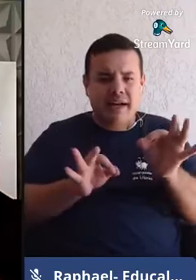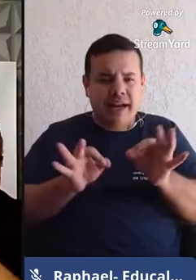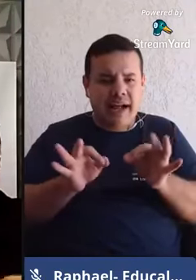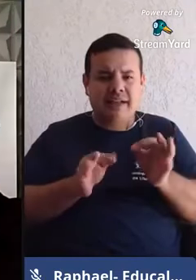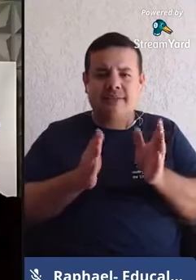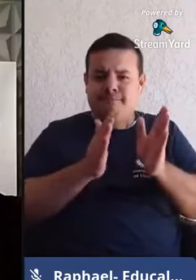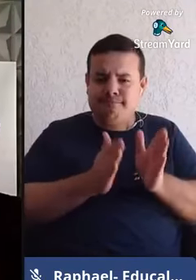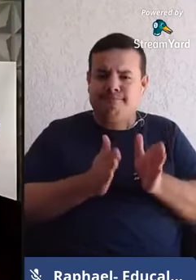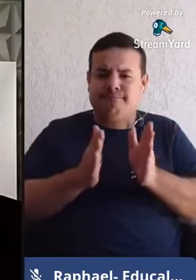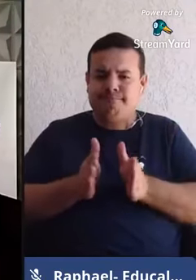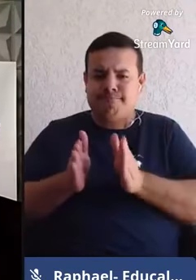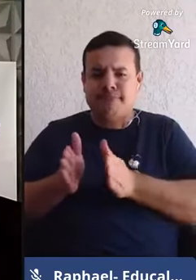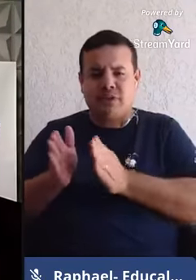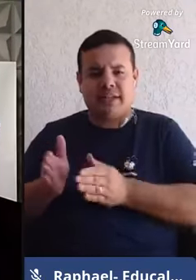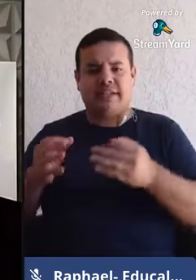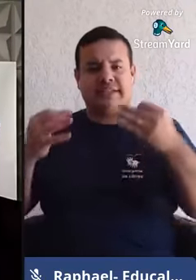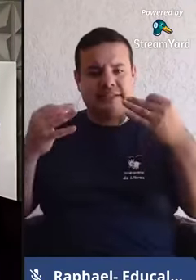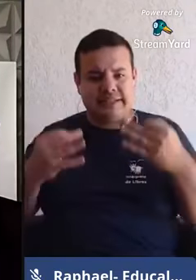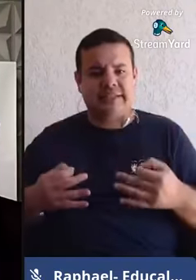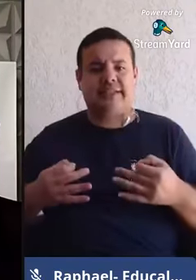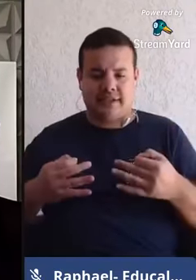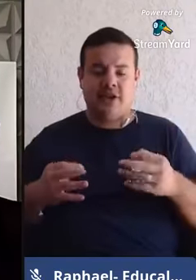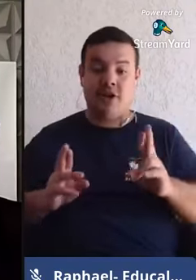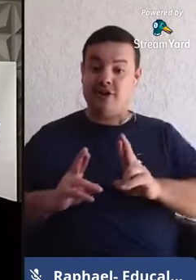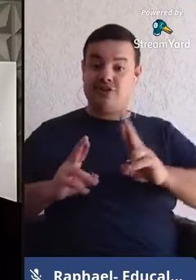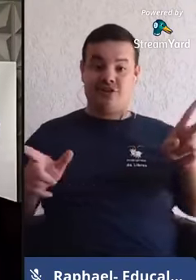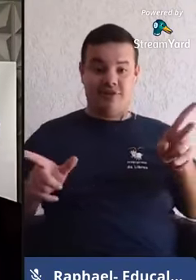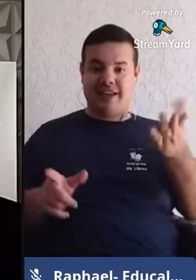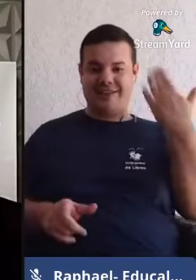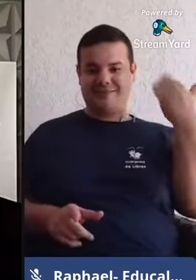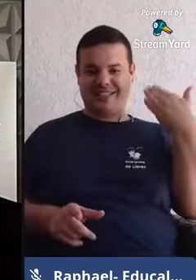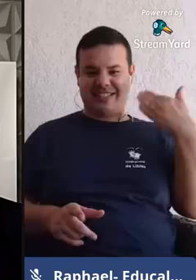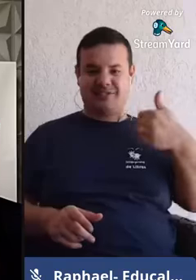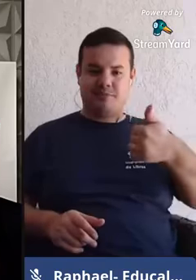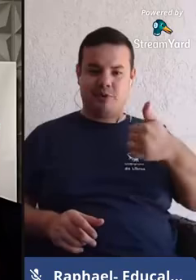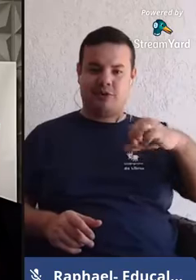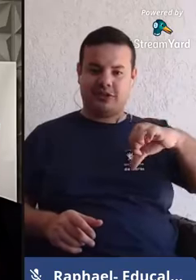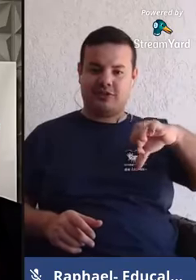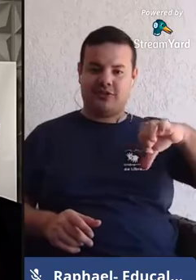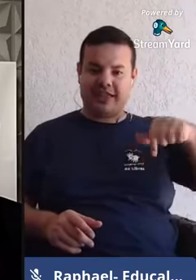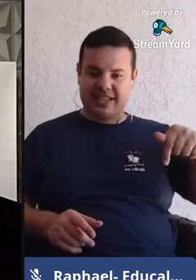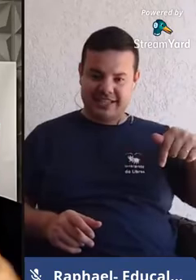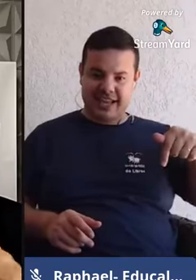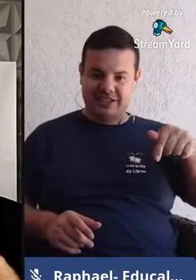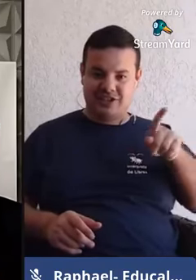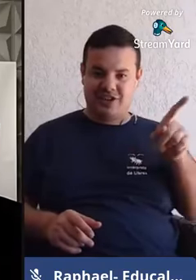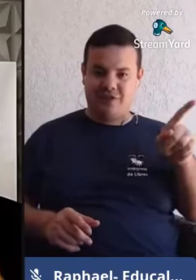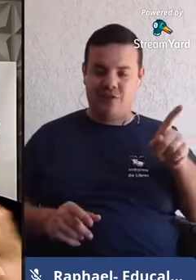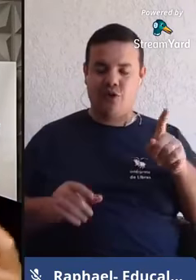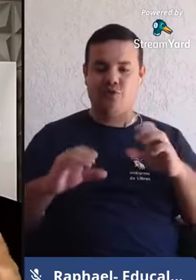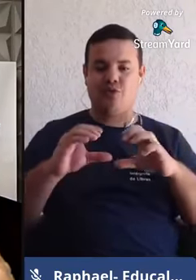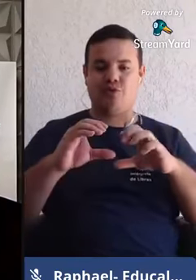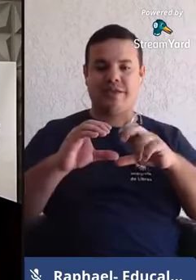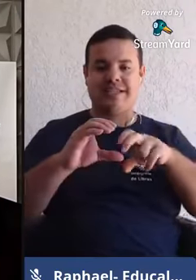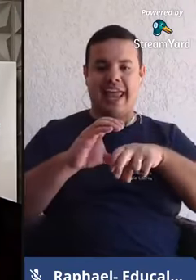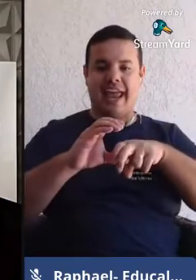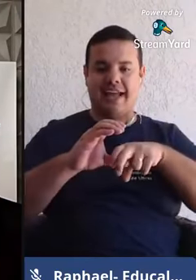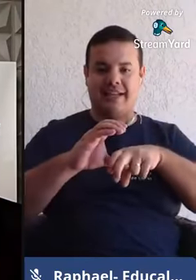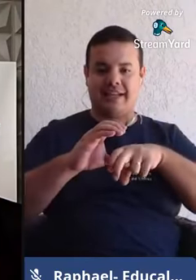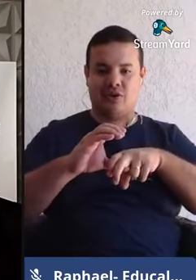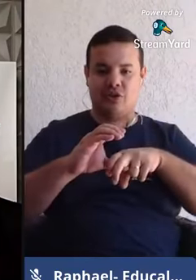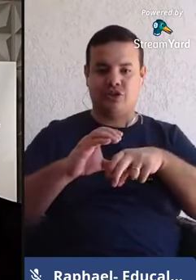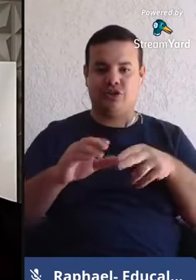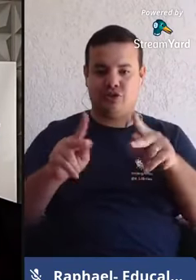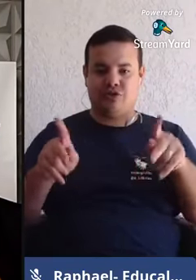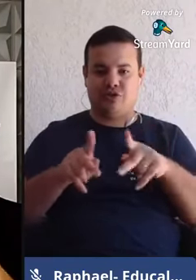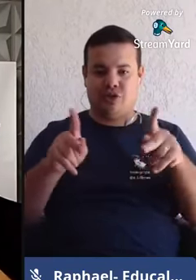Diferente daquela primeira que aconteceu lá em 1997, que foi ali no Center Norte. E essa feira,